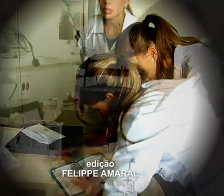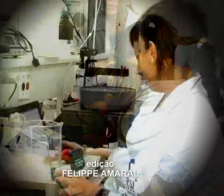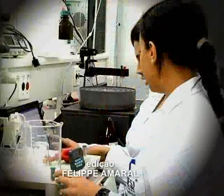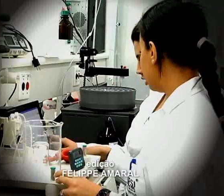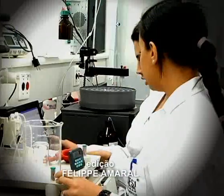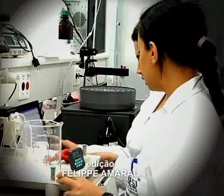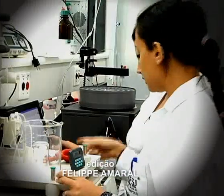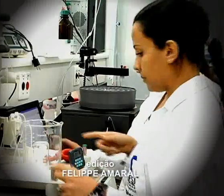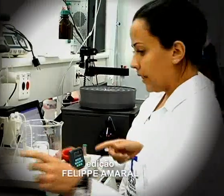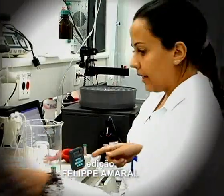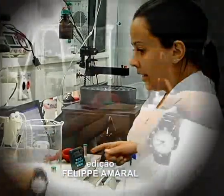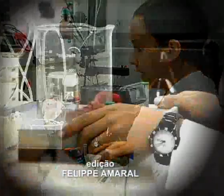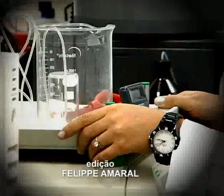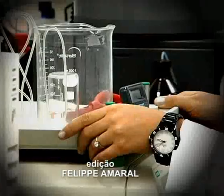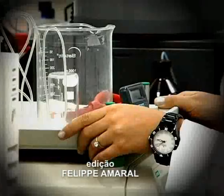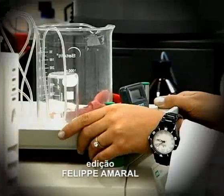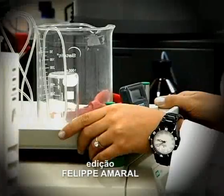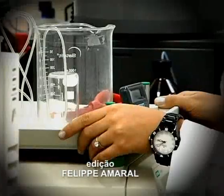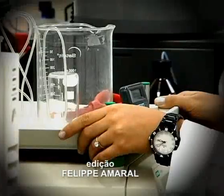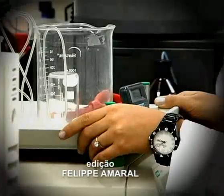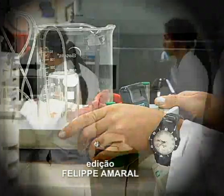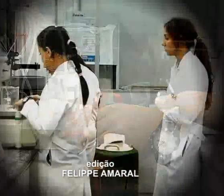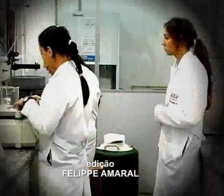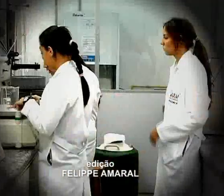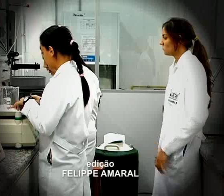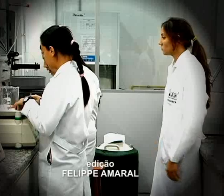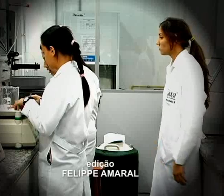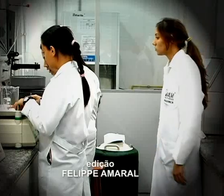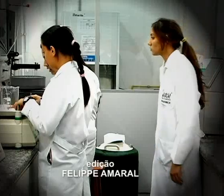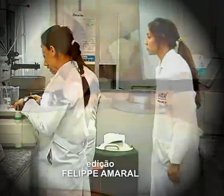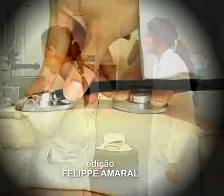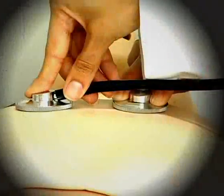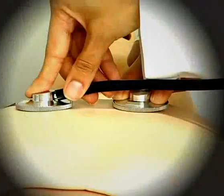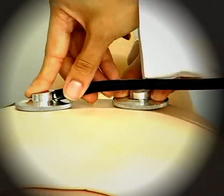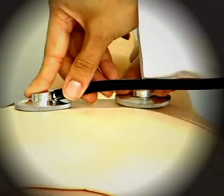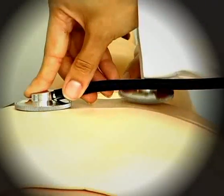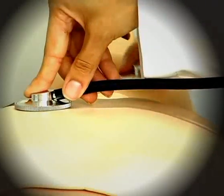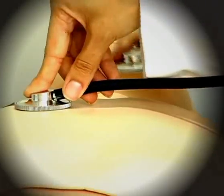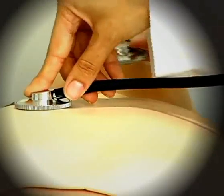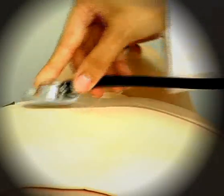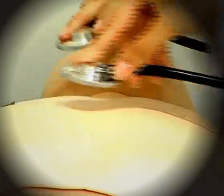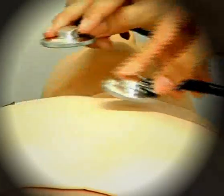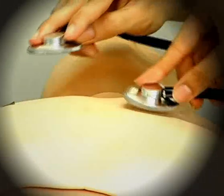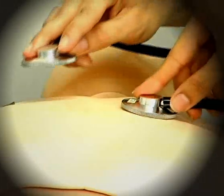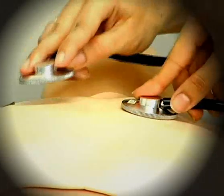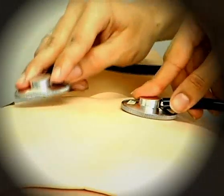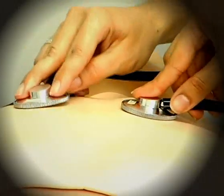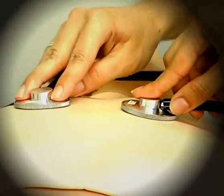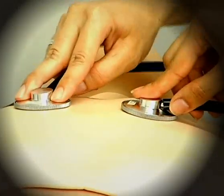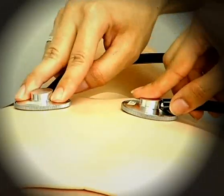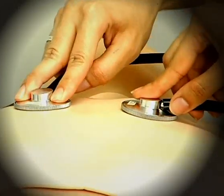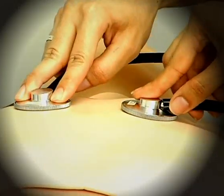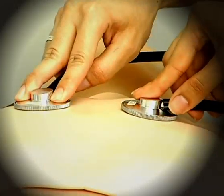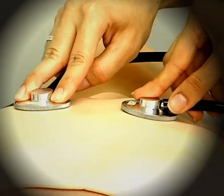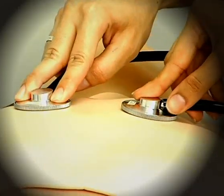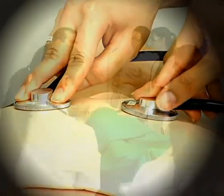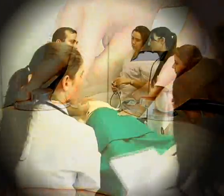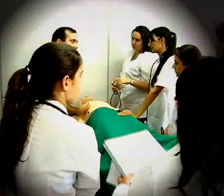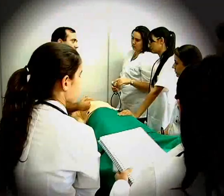para atender a área mais carente do país, a saúde. Com essa renovação, Divinópolis poderá avançar no setor e